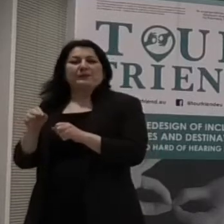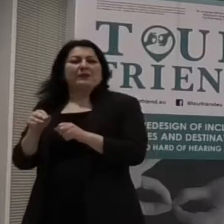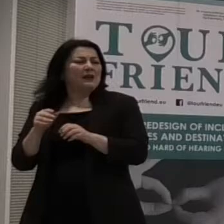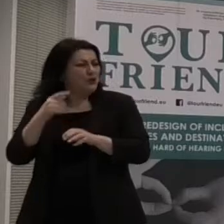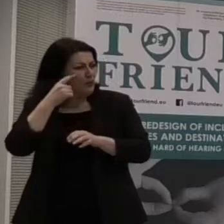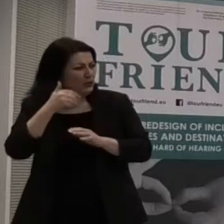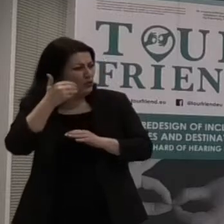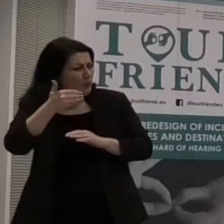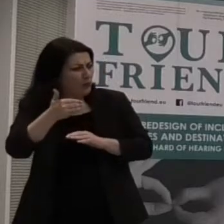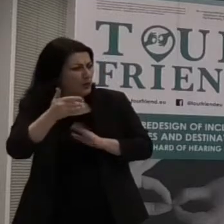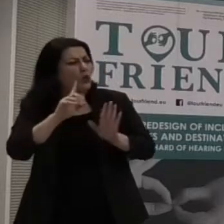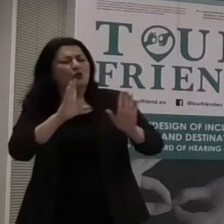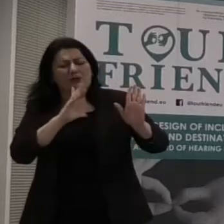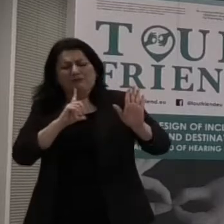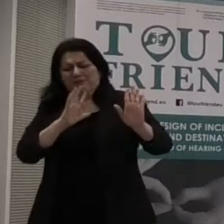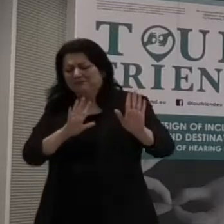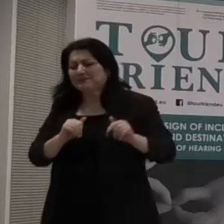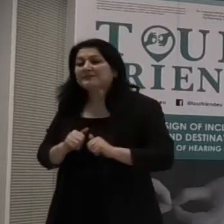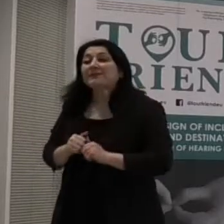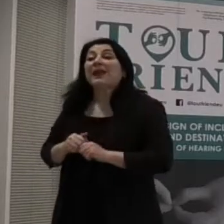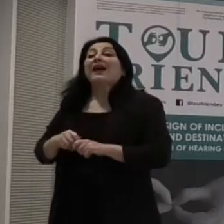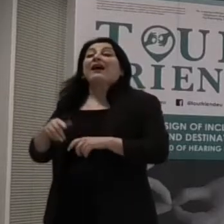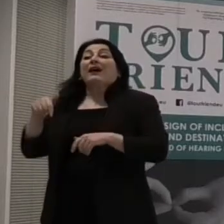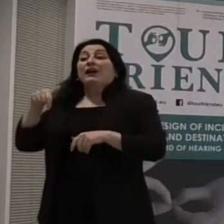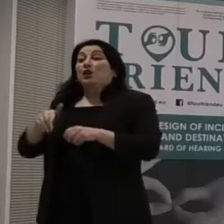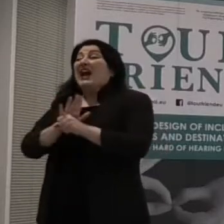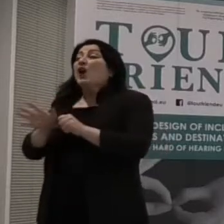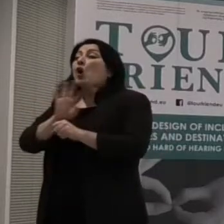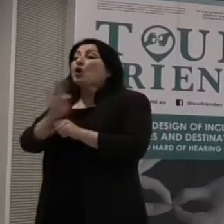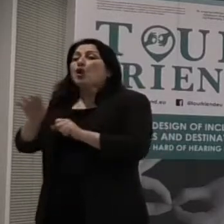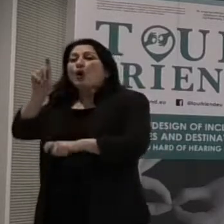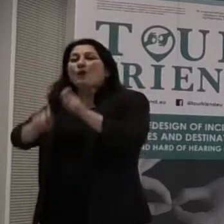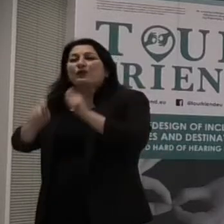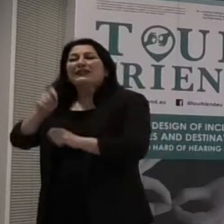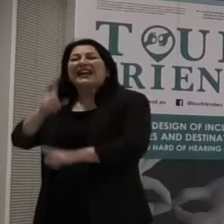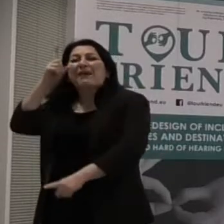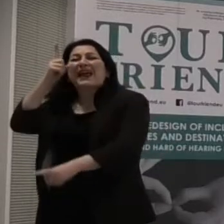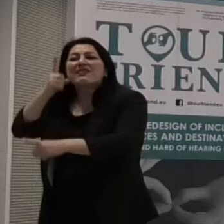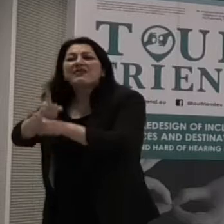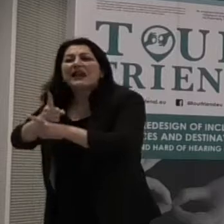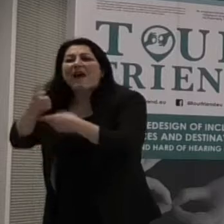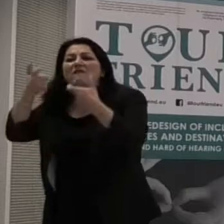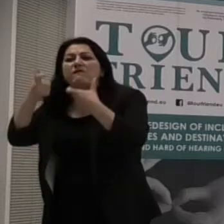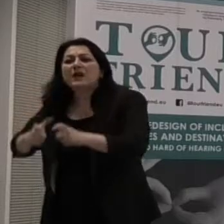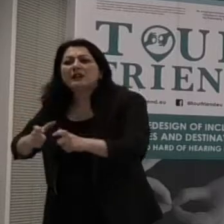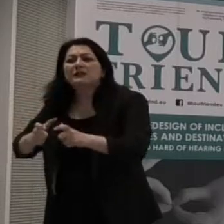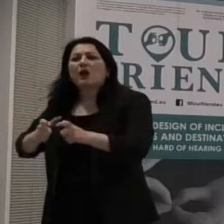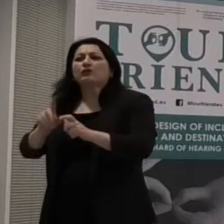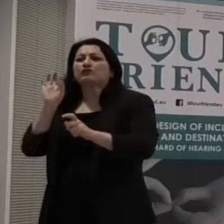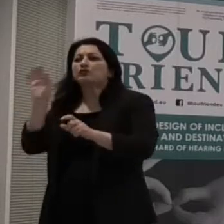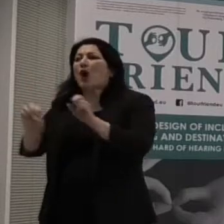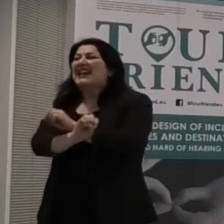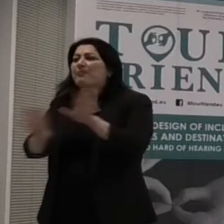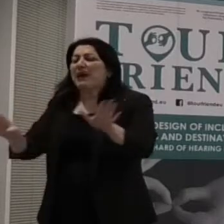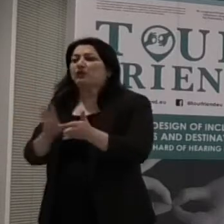Όχι. Τώρα, με τον κορονοϊό, δημιουργήσαμε και βίντεο τα οποία ήταν ενημερωτικά και εξειδικευμένα για τον κορονοϊό και κάθε φορά που βγαίνανε κάποιες